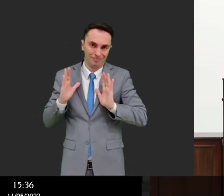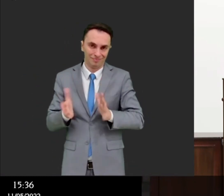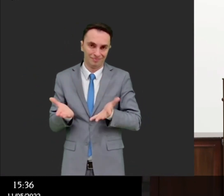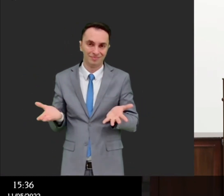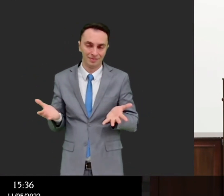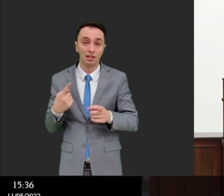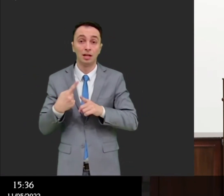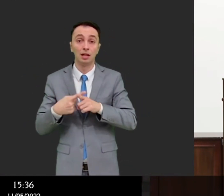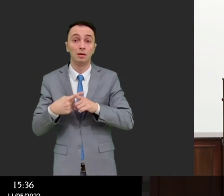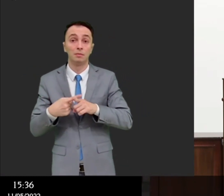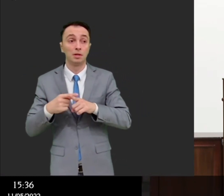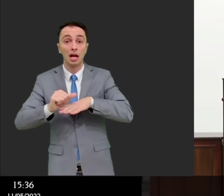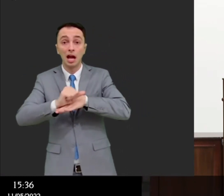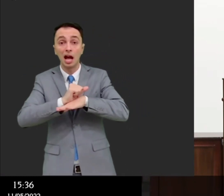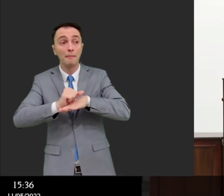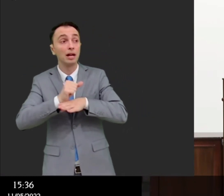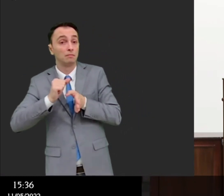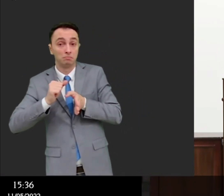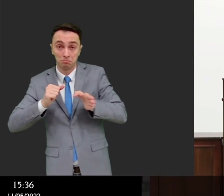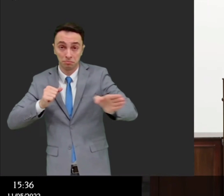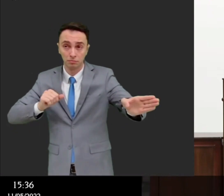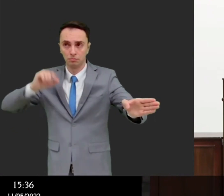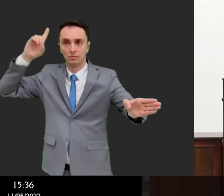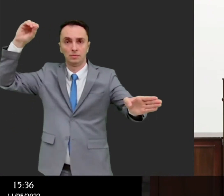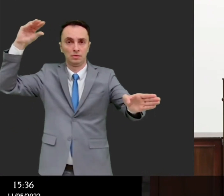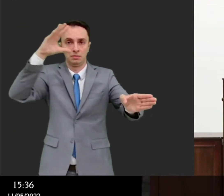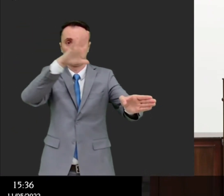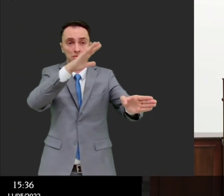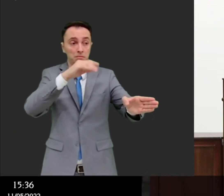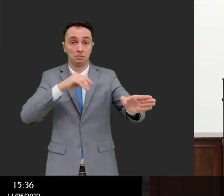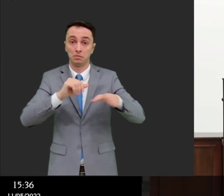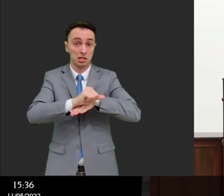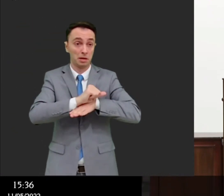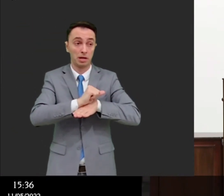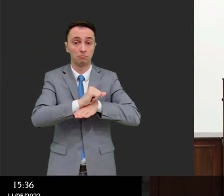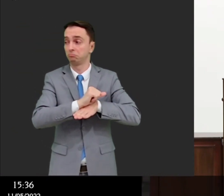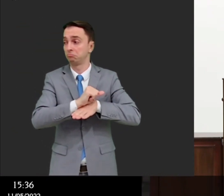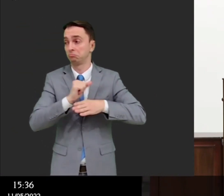Deus preparasse dele ir, ele sabia que a benção estava com ele.